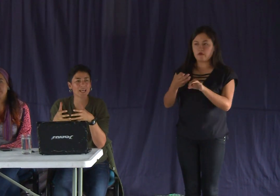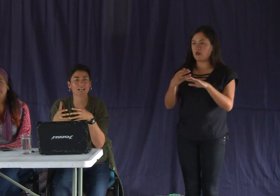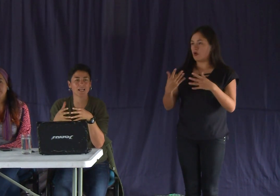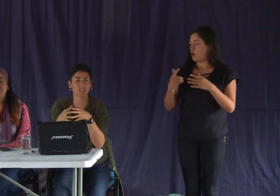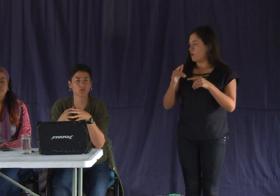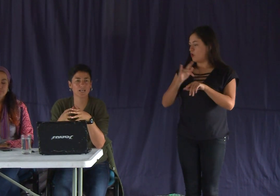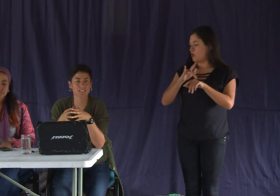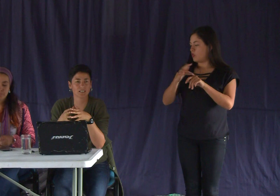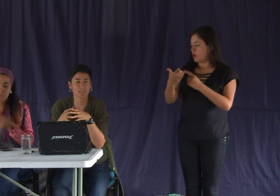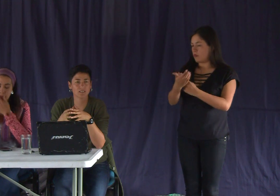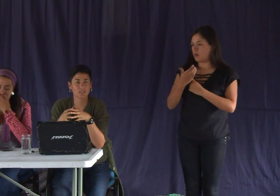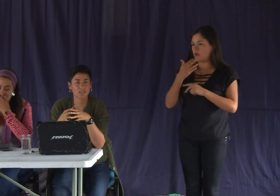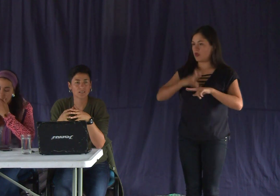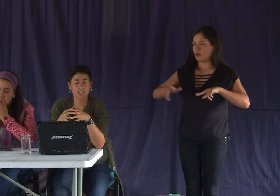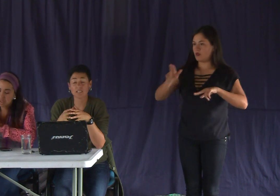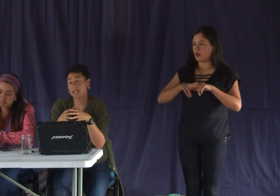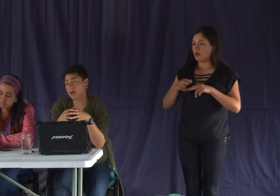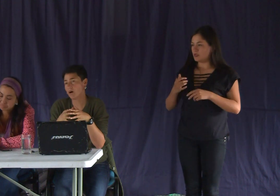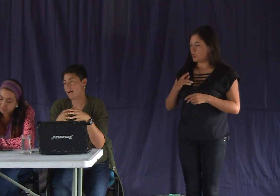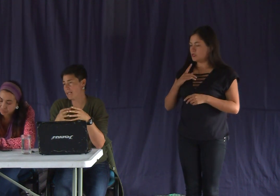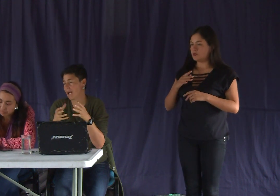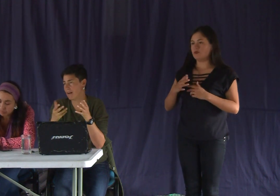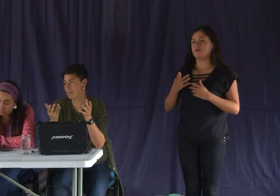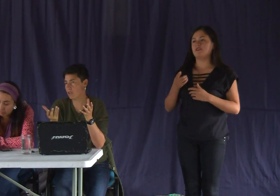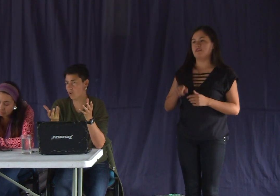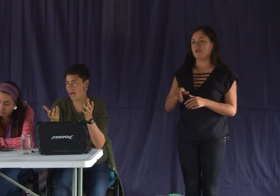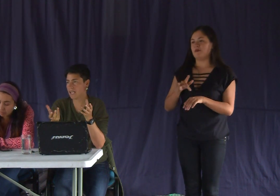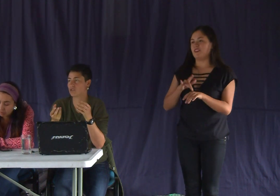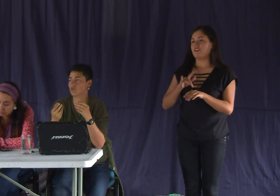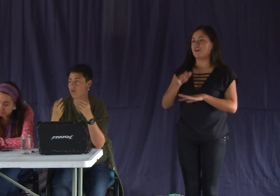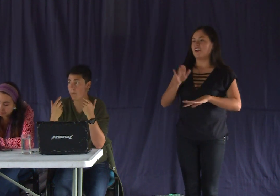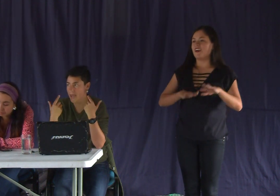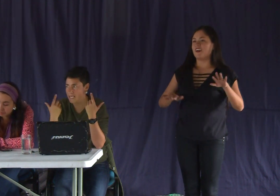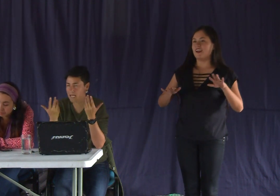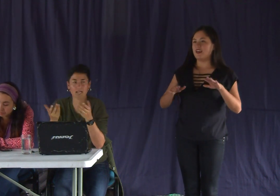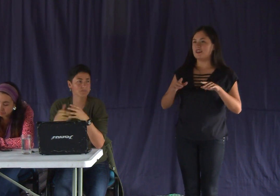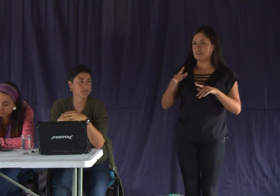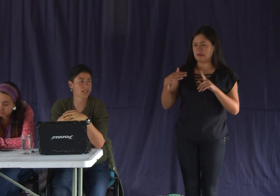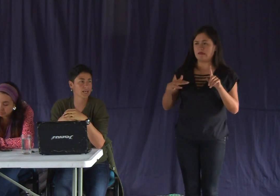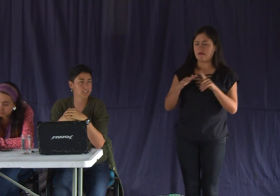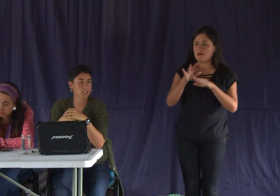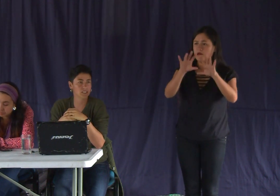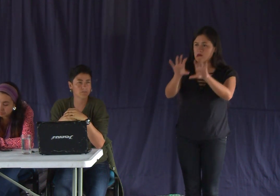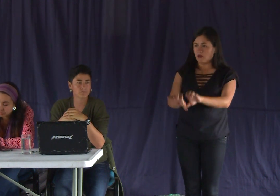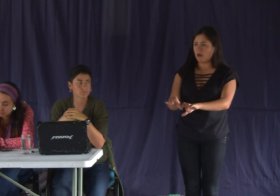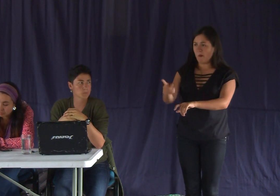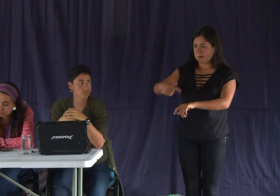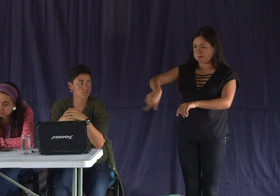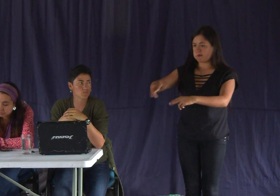que proteger la naturaleza. Y claro, hay, han habido daños. Uno ve allá que hay...